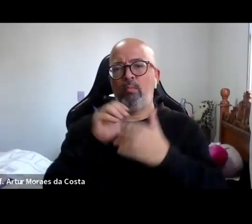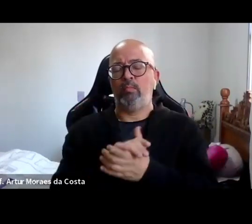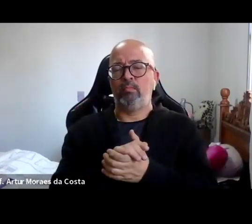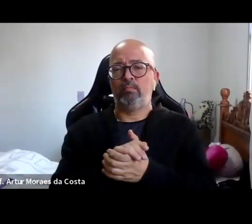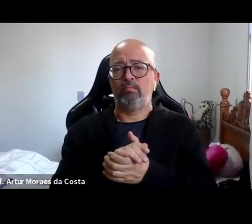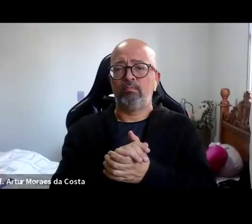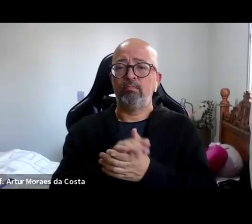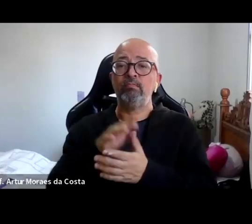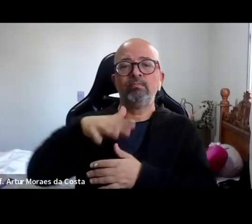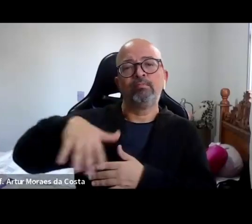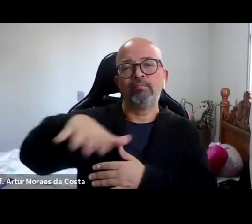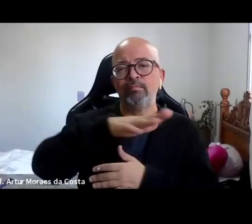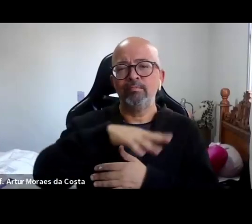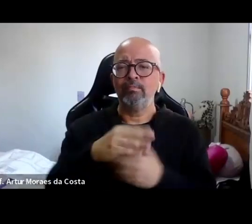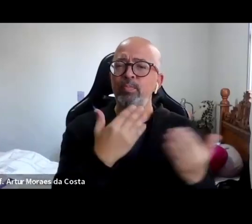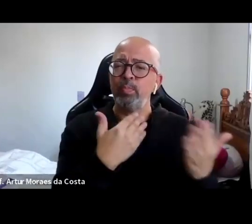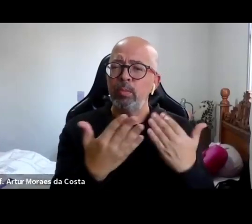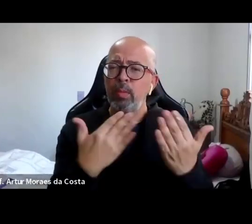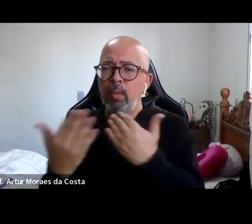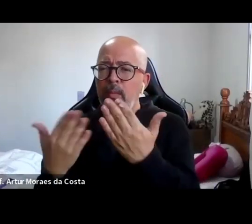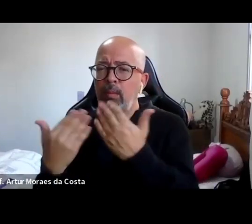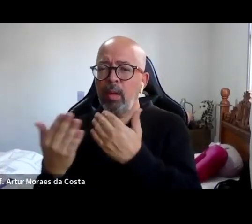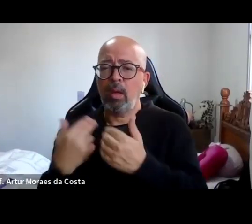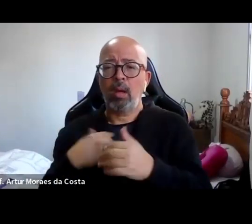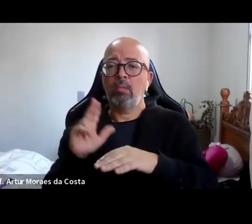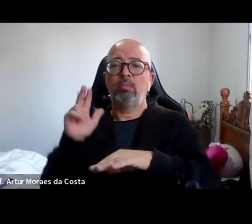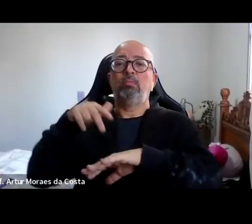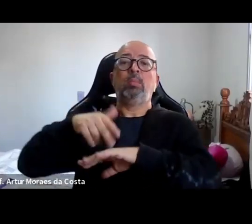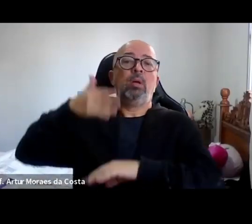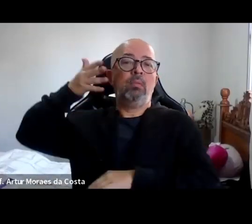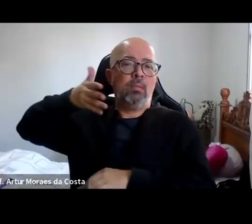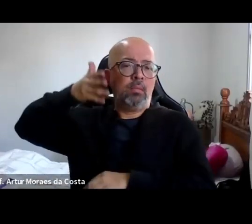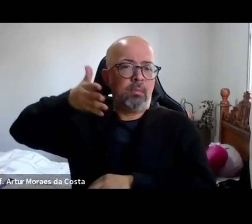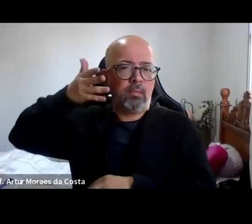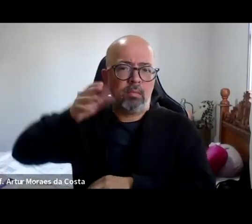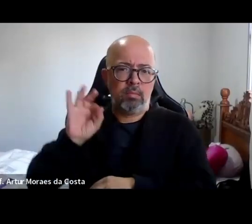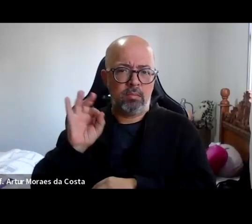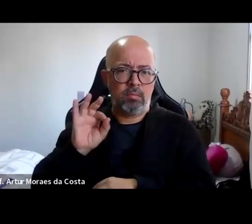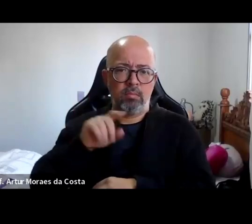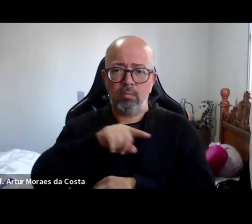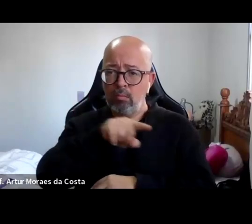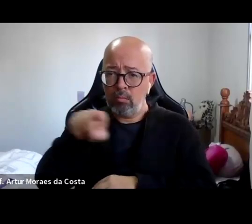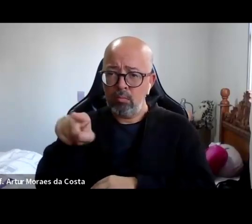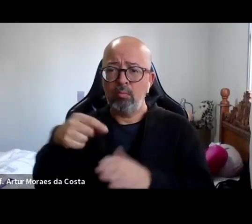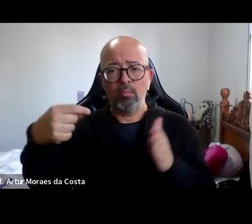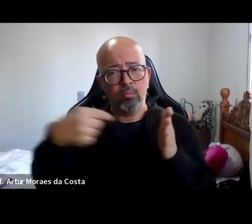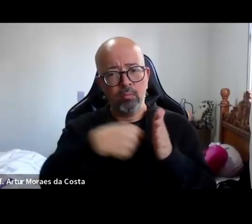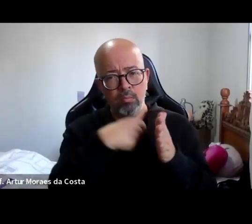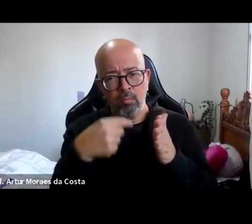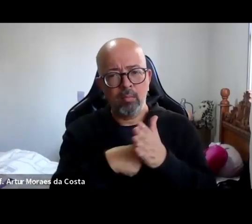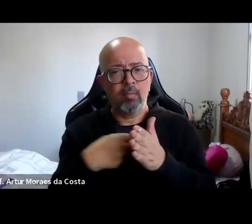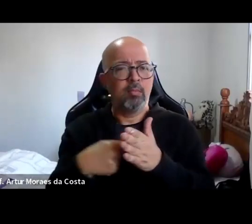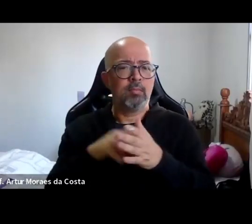cosas o intervenir inclusive Aunque inicialmente habían dicho que solo pueden hacer preguntas si alguien quiere hacer algún